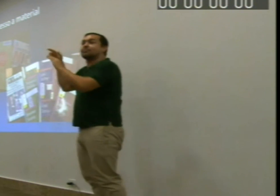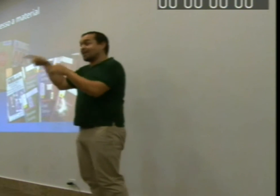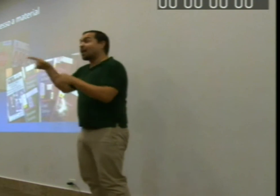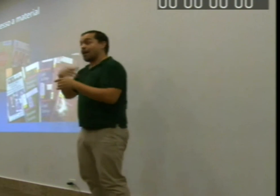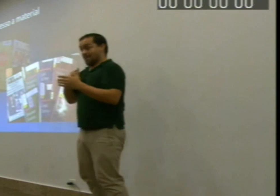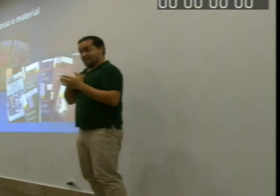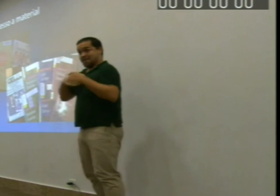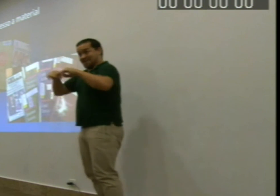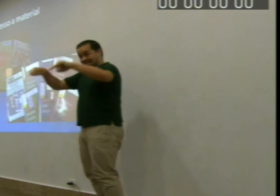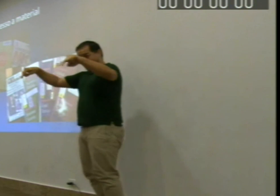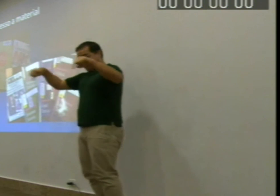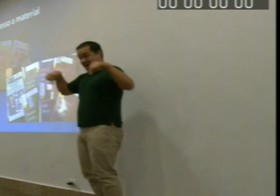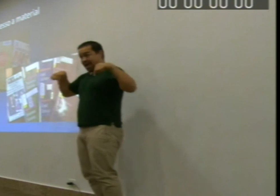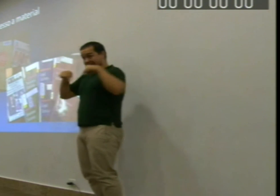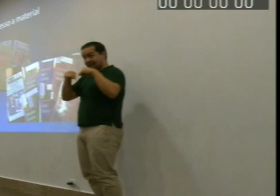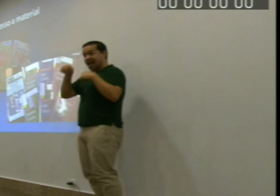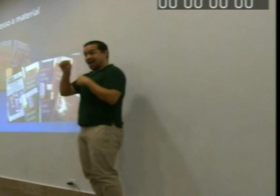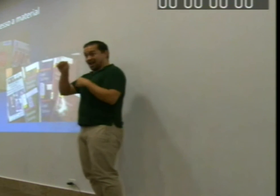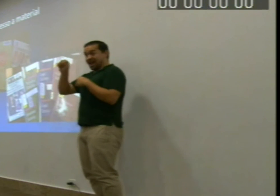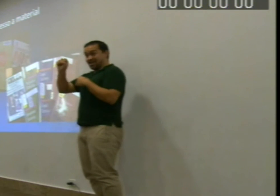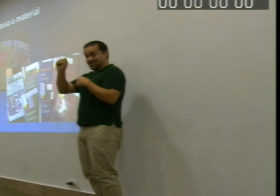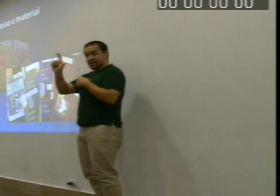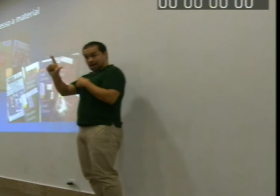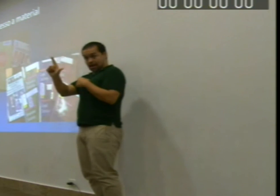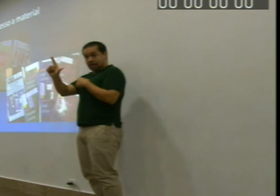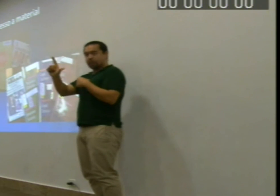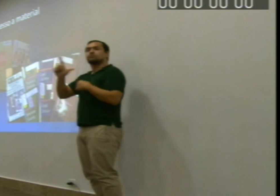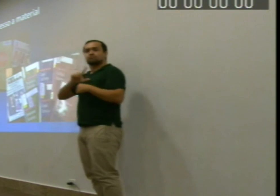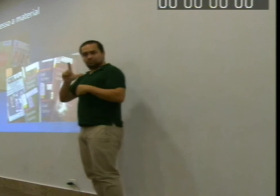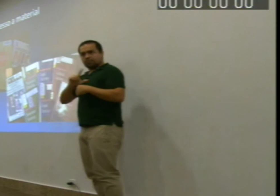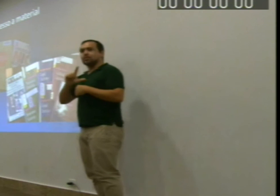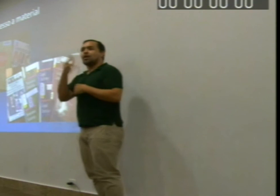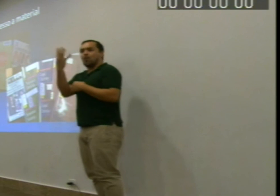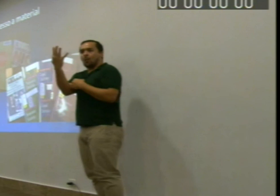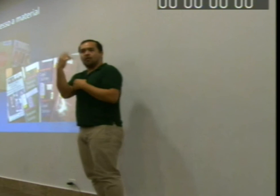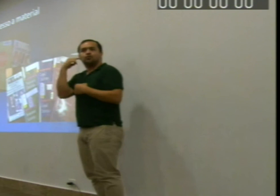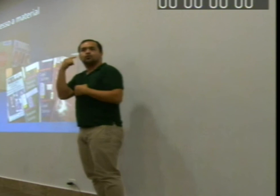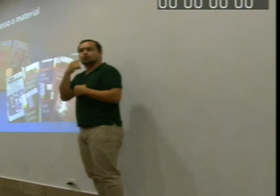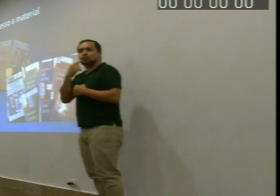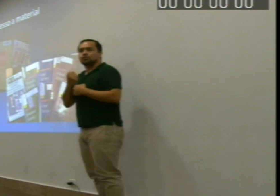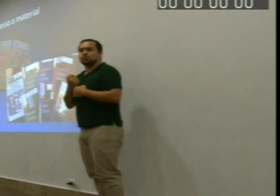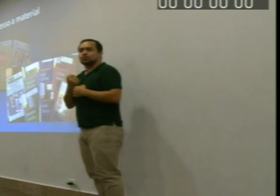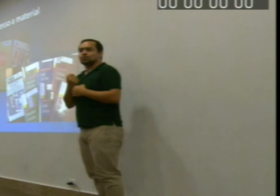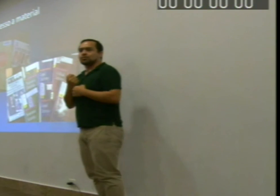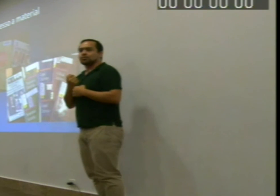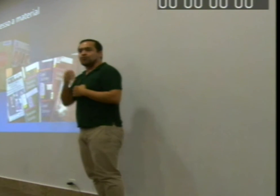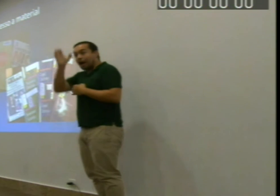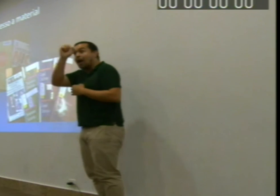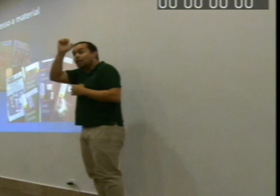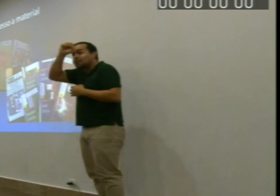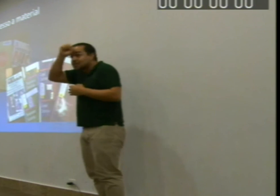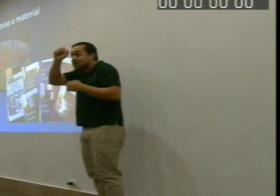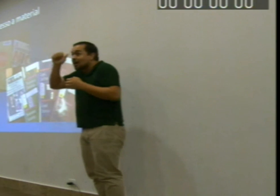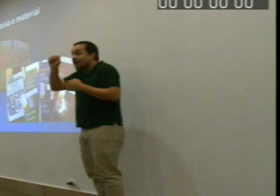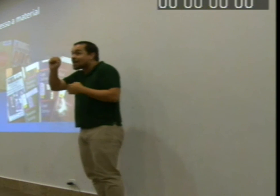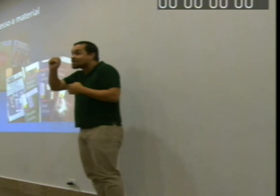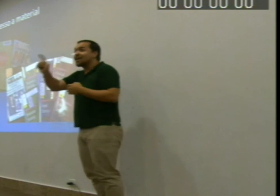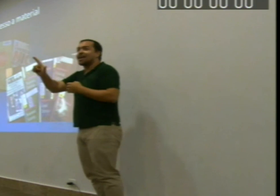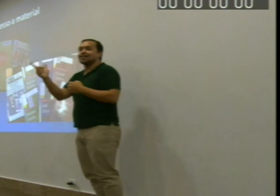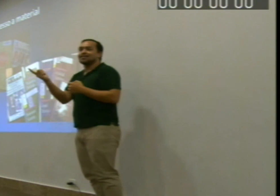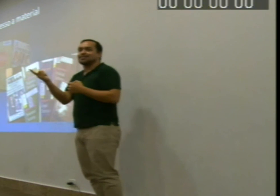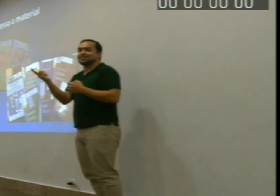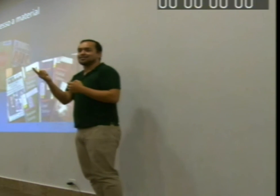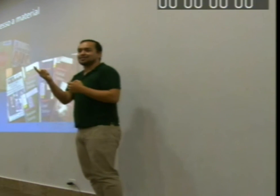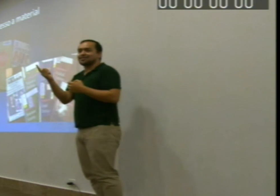outro outro lugar onde fiado na minha sala de as por exemplo tinham quatro surdos que aprenderam